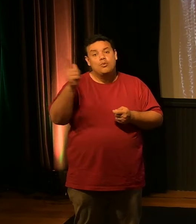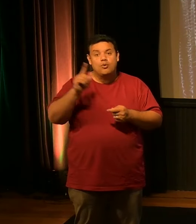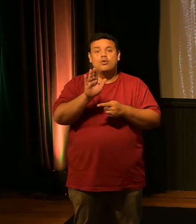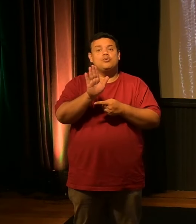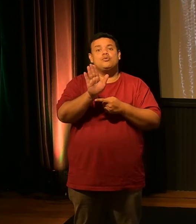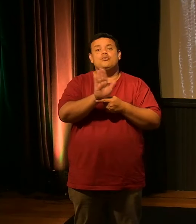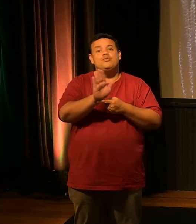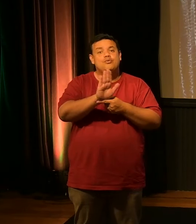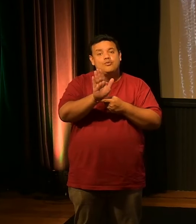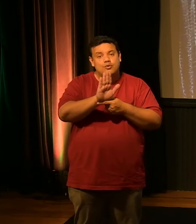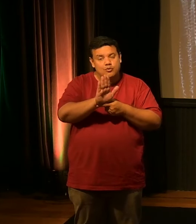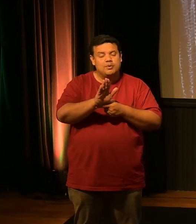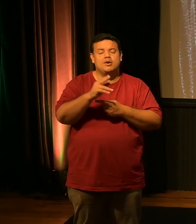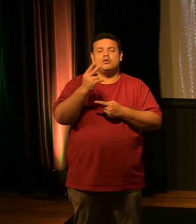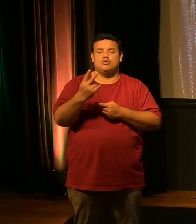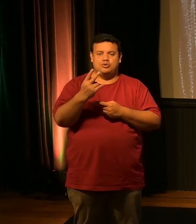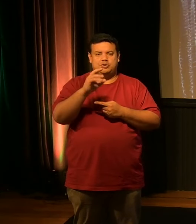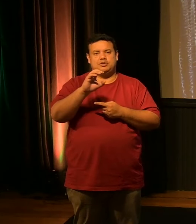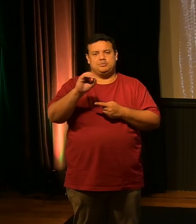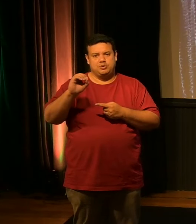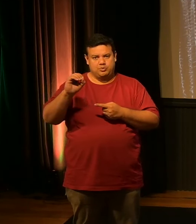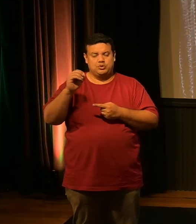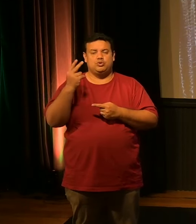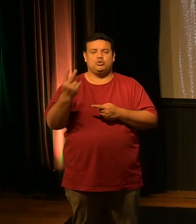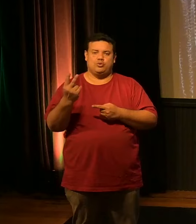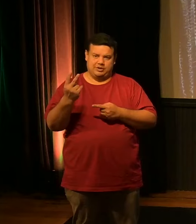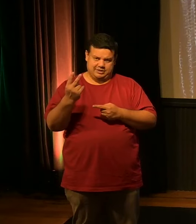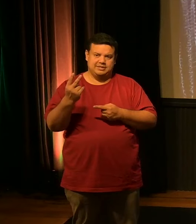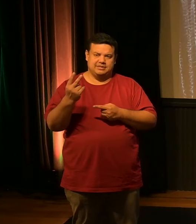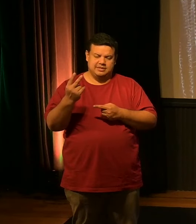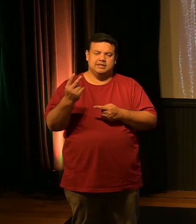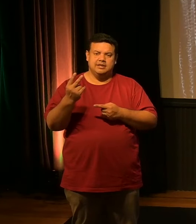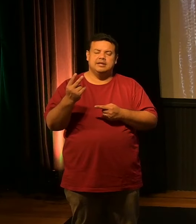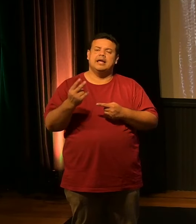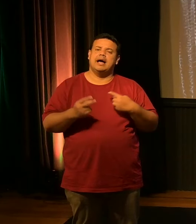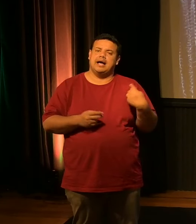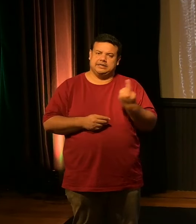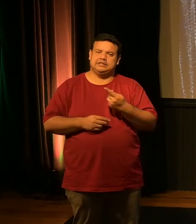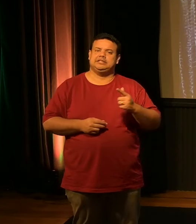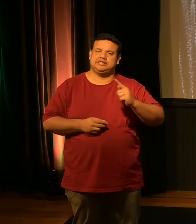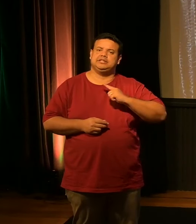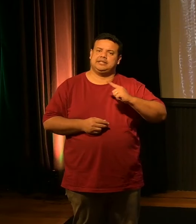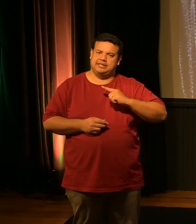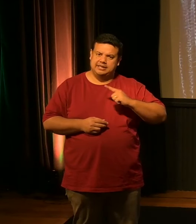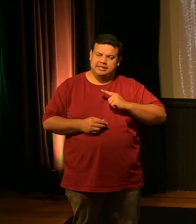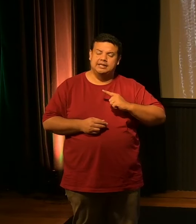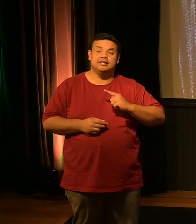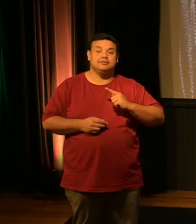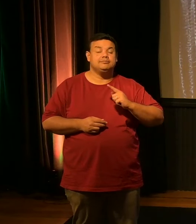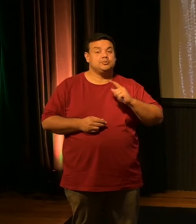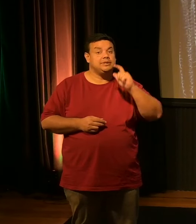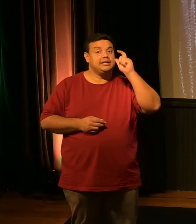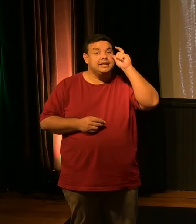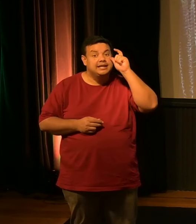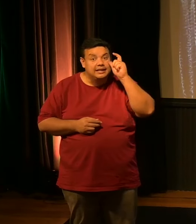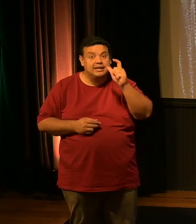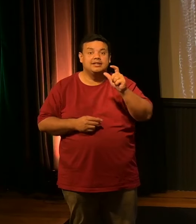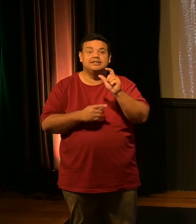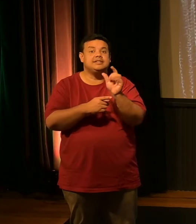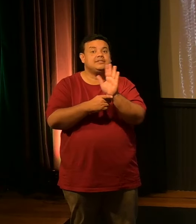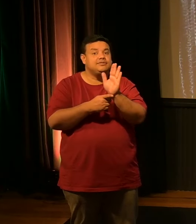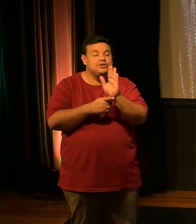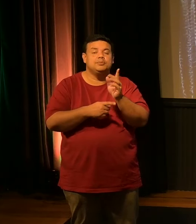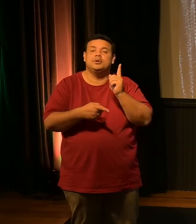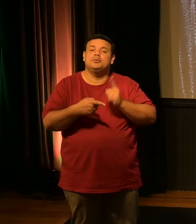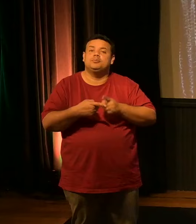anos 2002, dos anos 2000. E a gente tem um particular interesse desse filme, porque